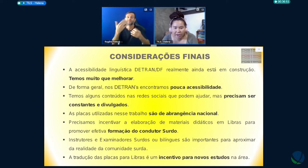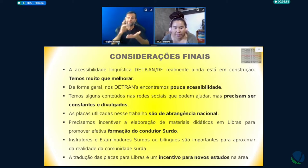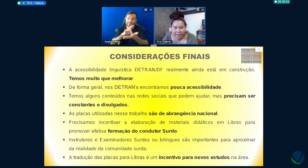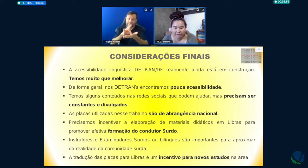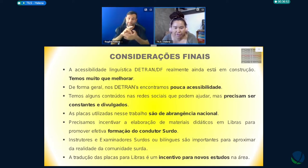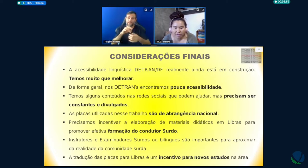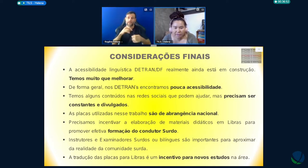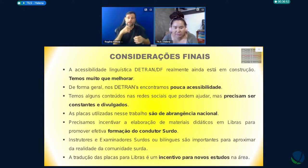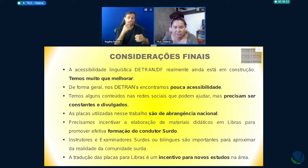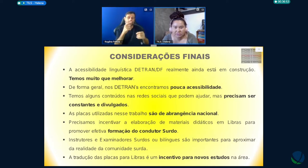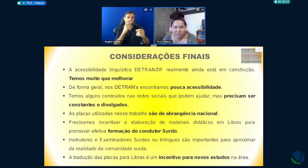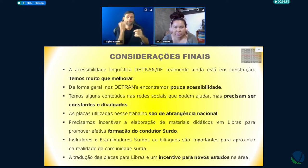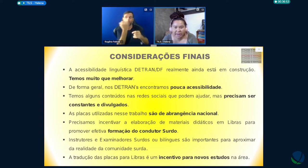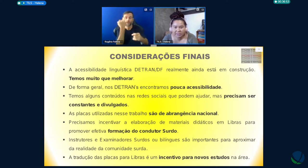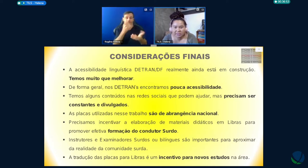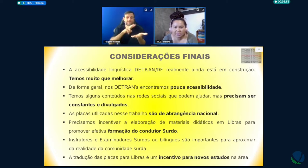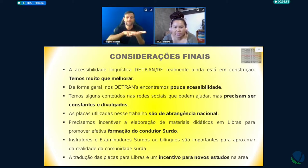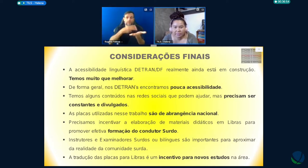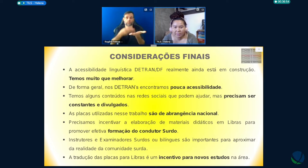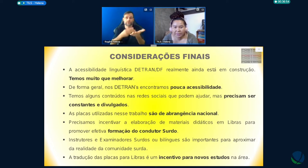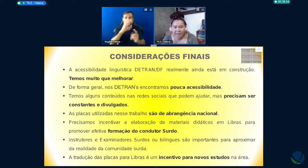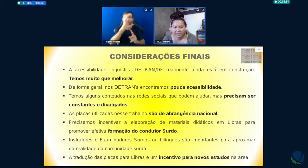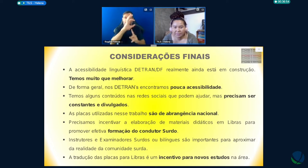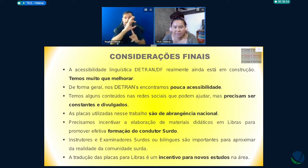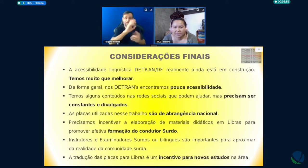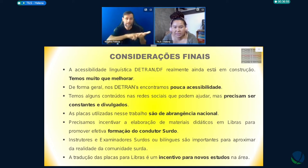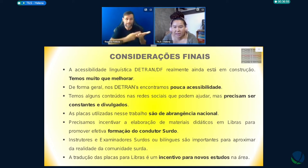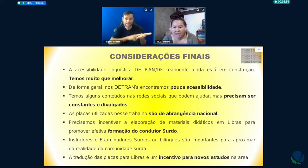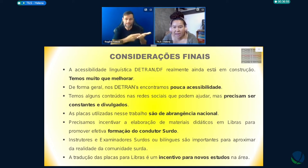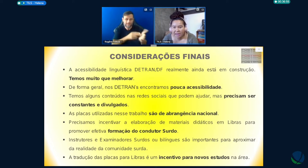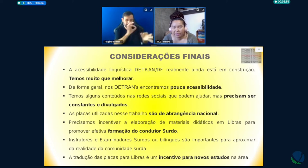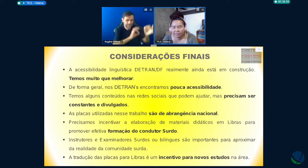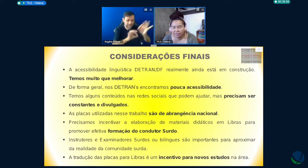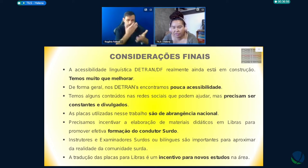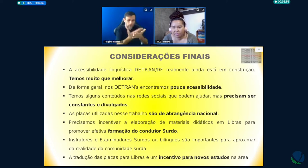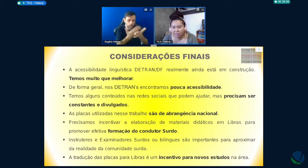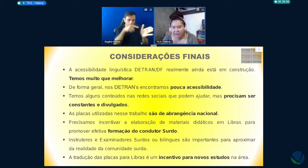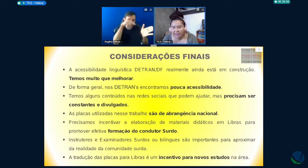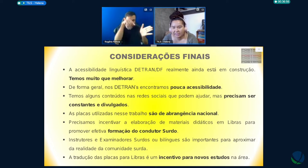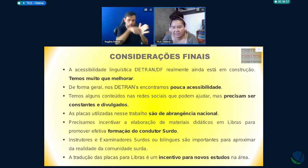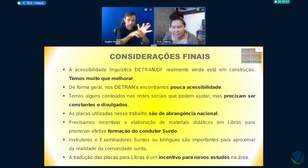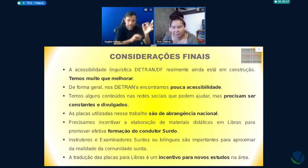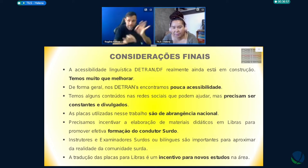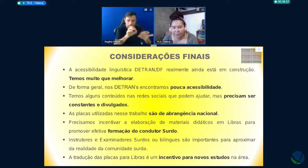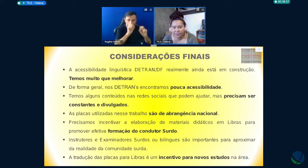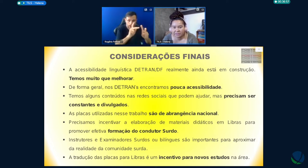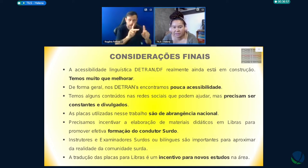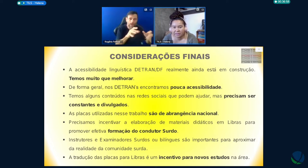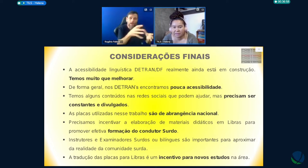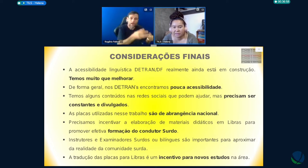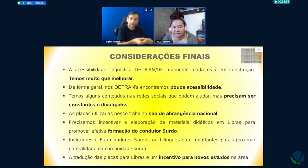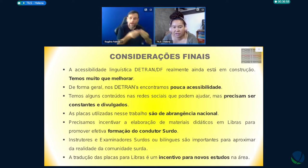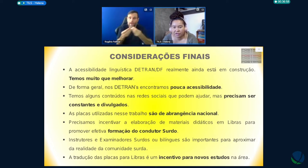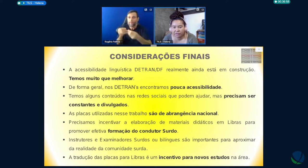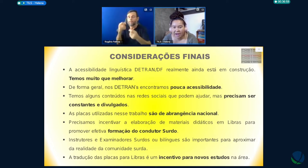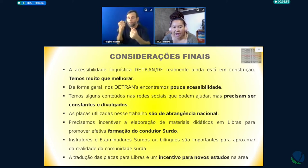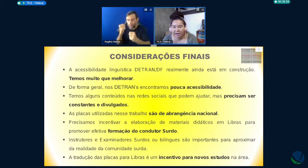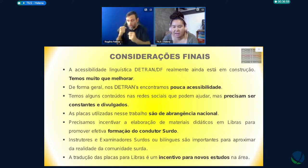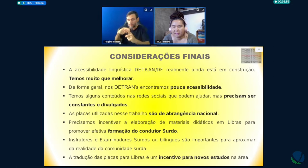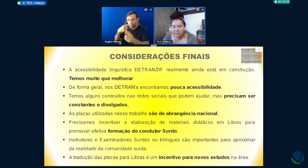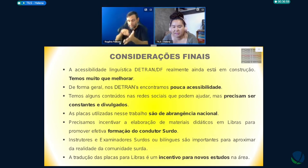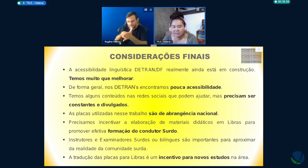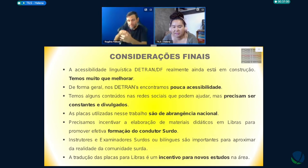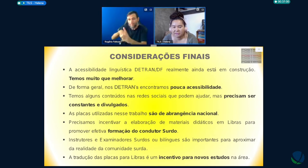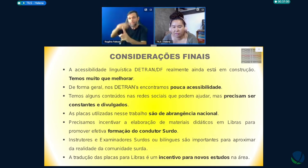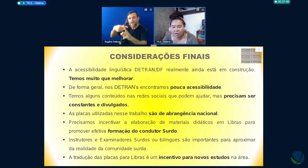Né? E, finalmente, a tradução das placas para Libras, a gente traz essa proposta tentando